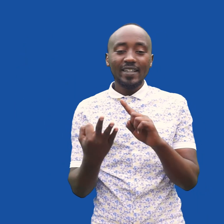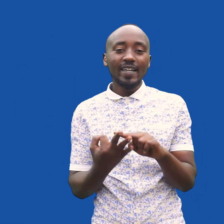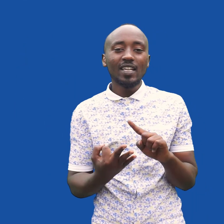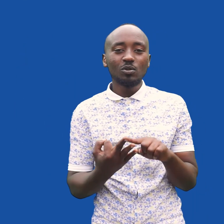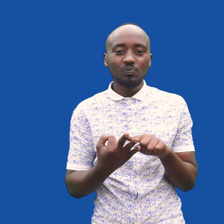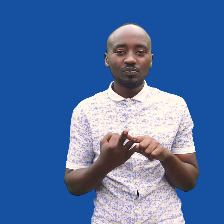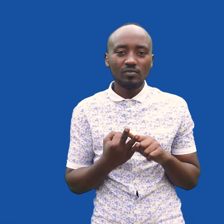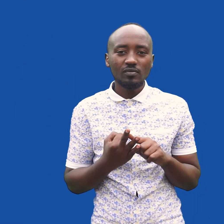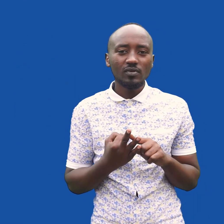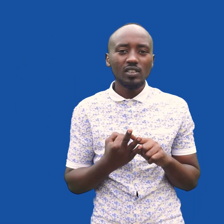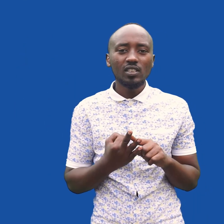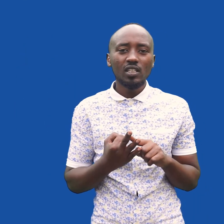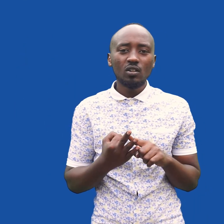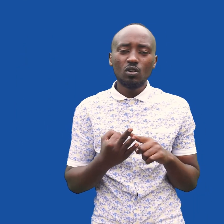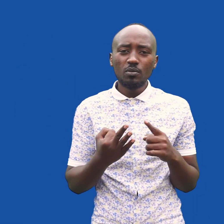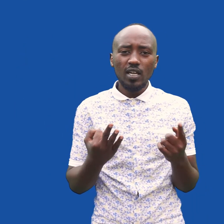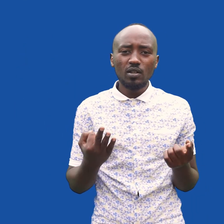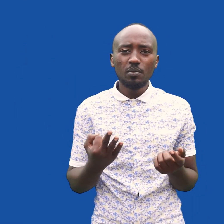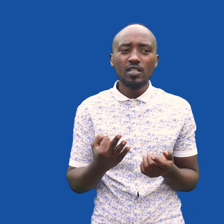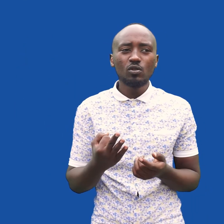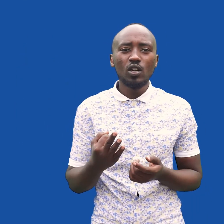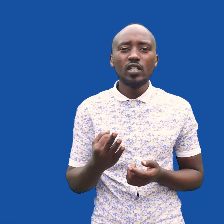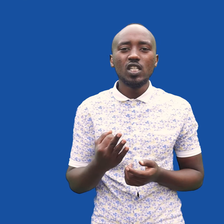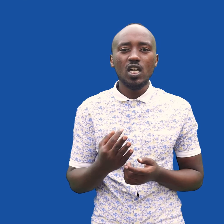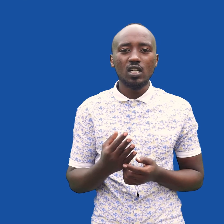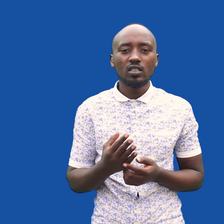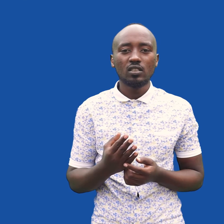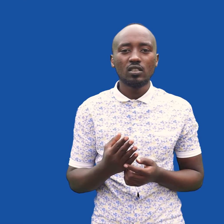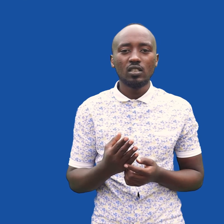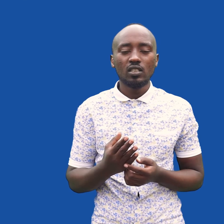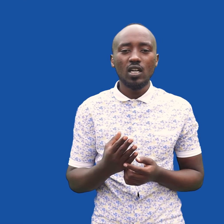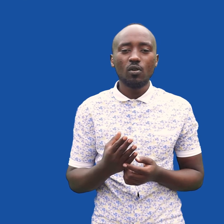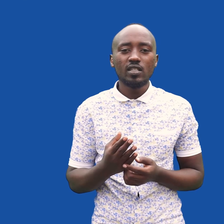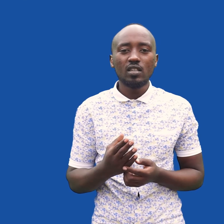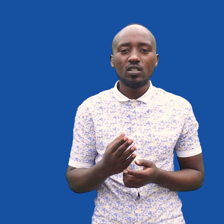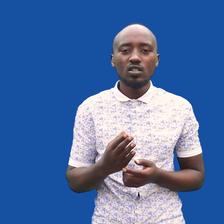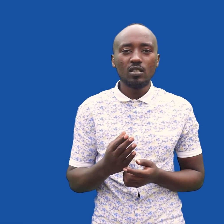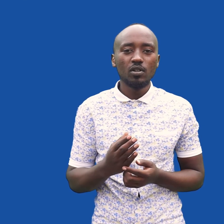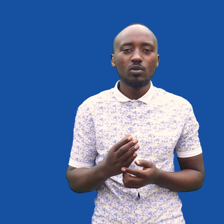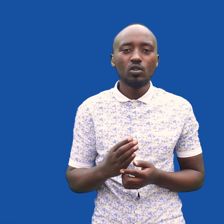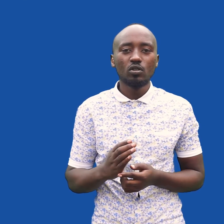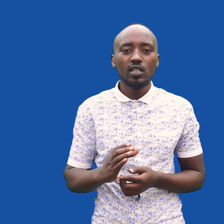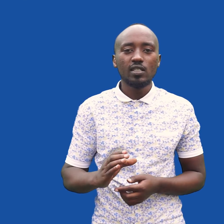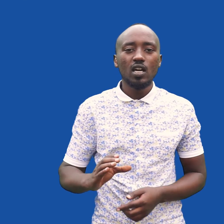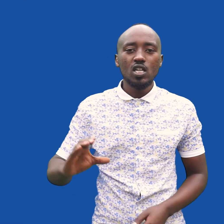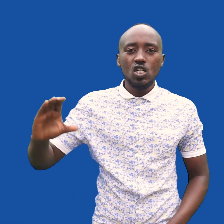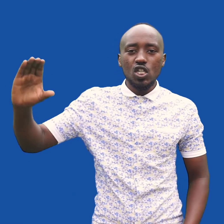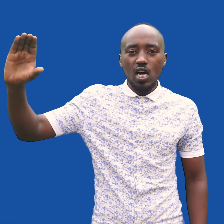Gatatum. Muko musanzge muwezi chukirawani, cha. Changwase, si, mulimirugichi wa njerezi. Cha.